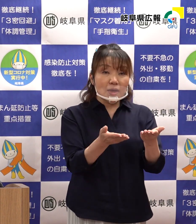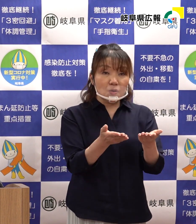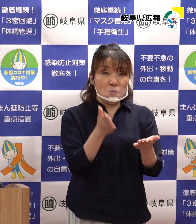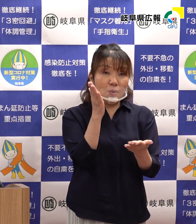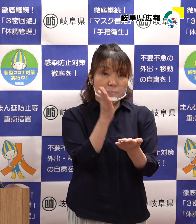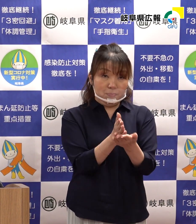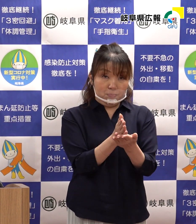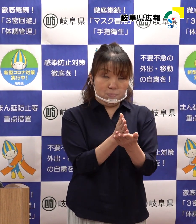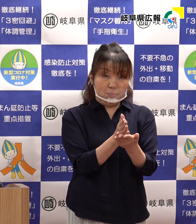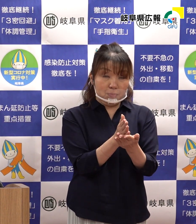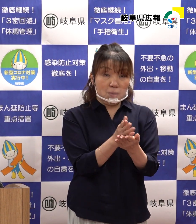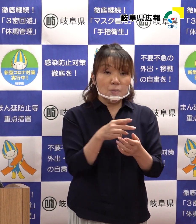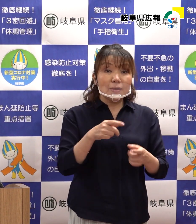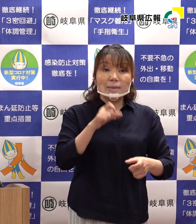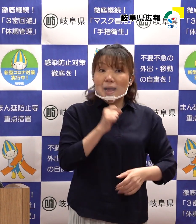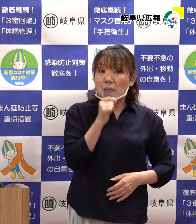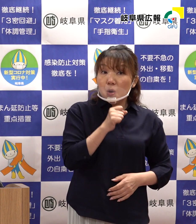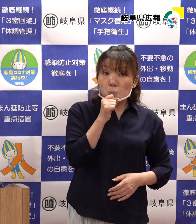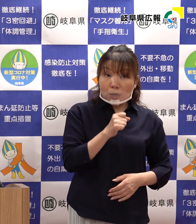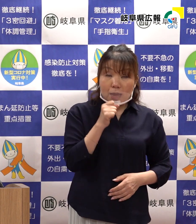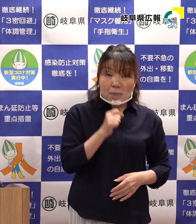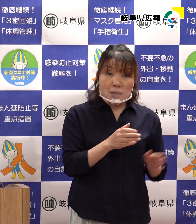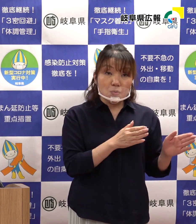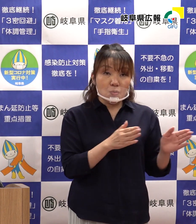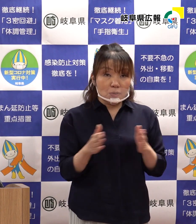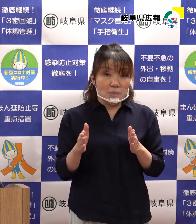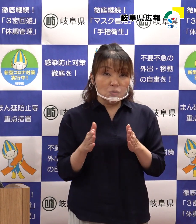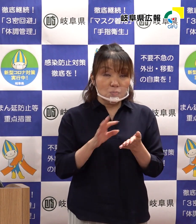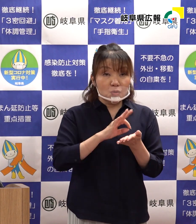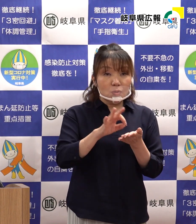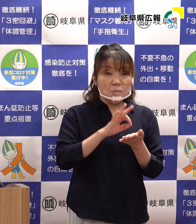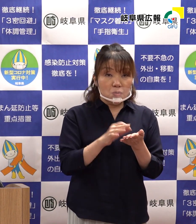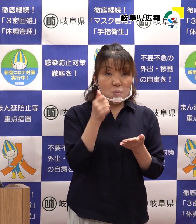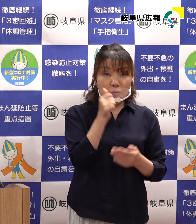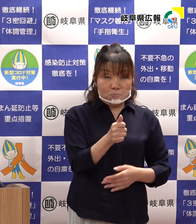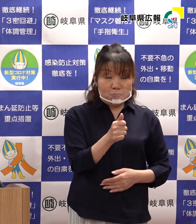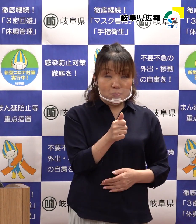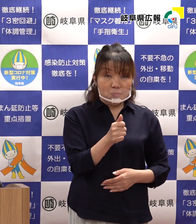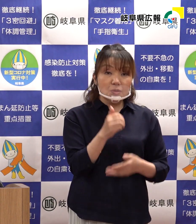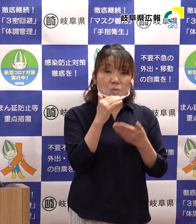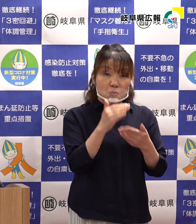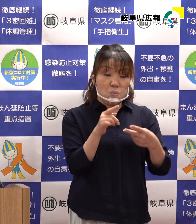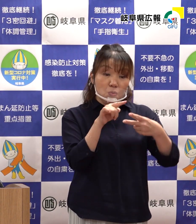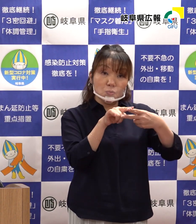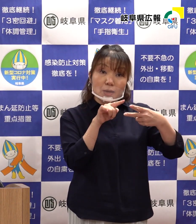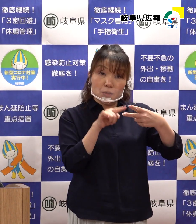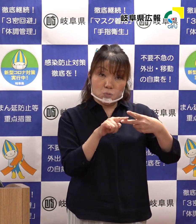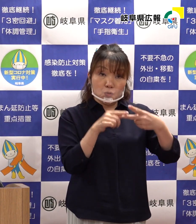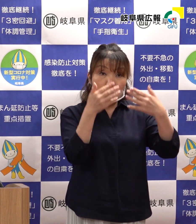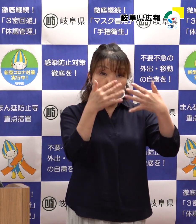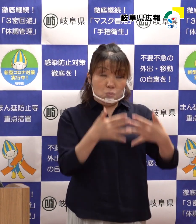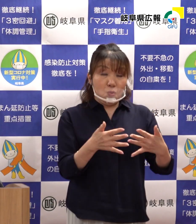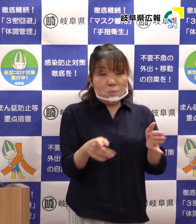ケ設備の利用を自粛することと、この2つを要件、条件として、